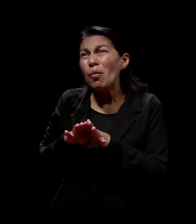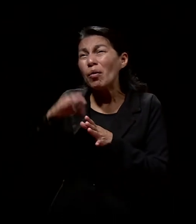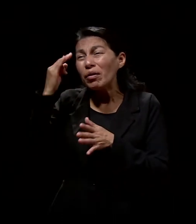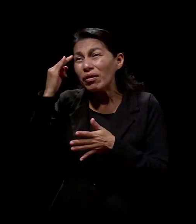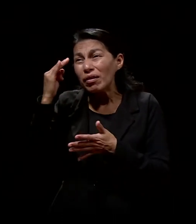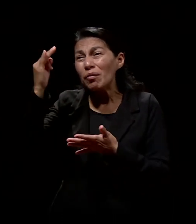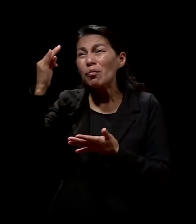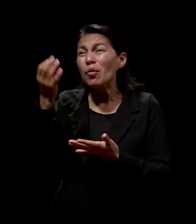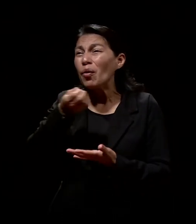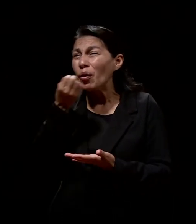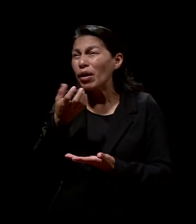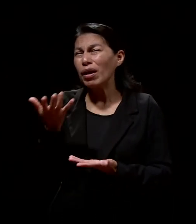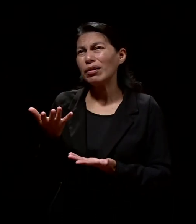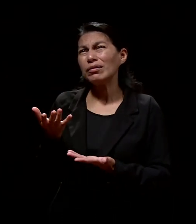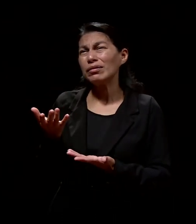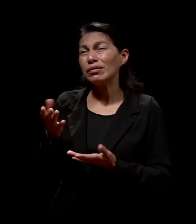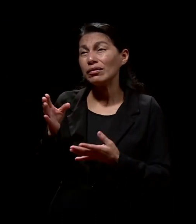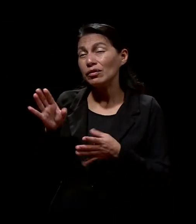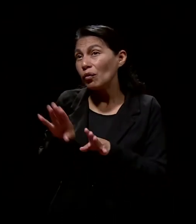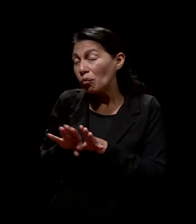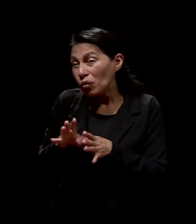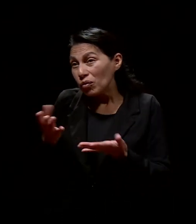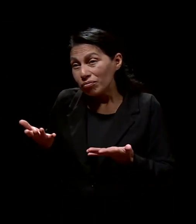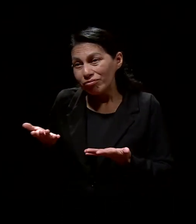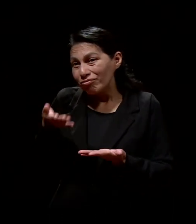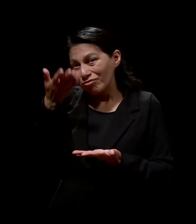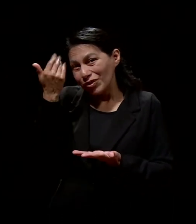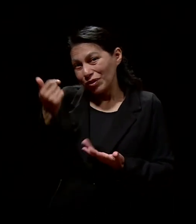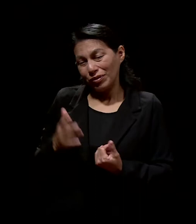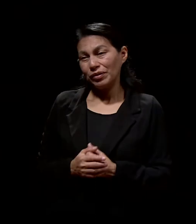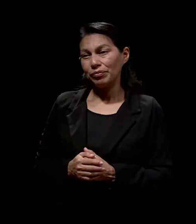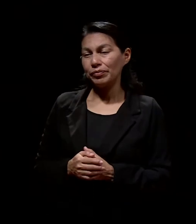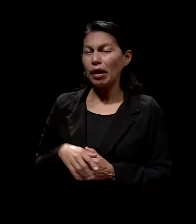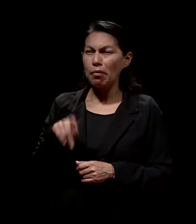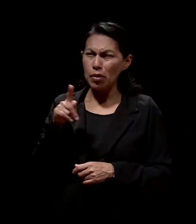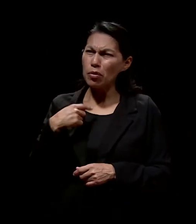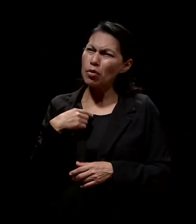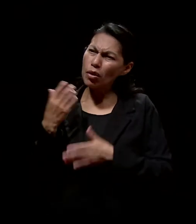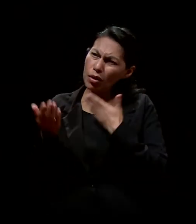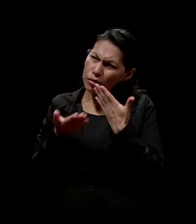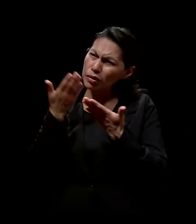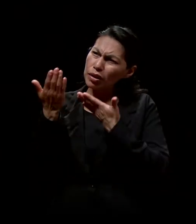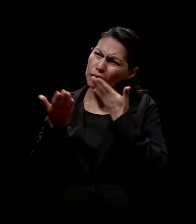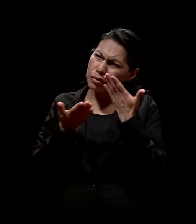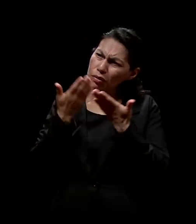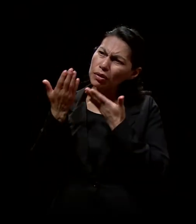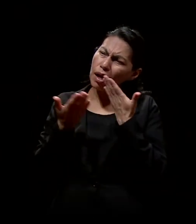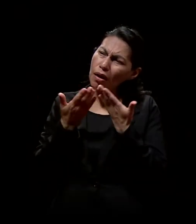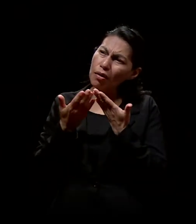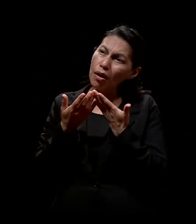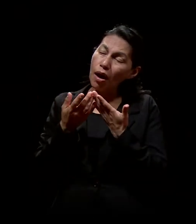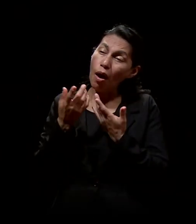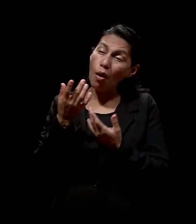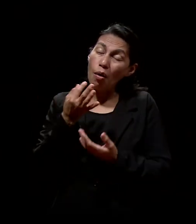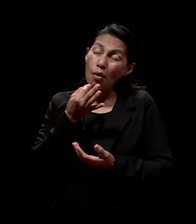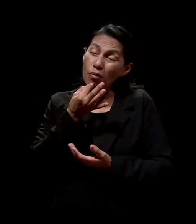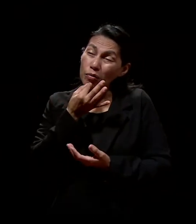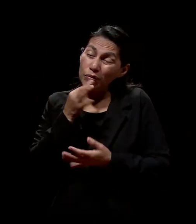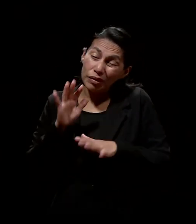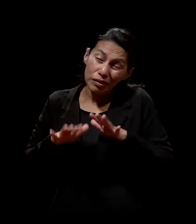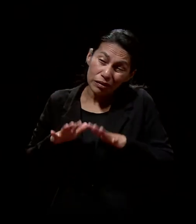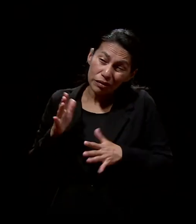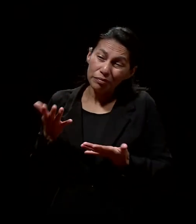puedo lograr yo llegar a orar un poco más, a tener una relación más con Dios? Sin embargo, estuve estudiando y